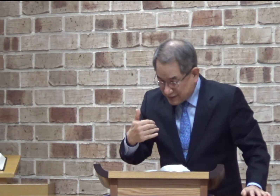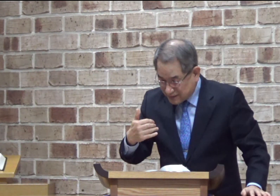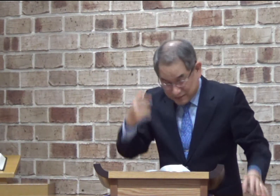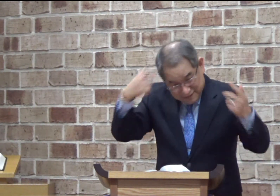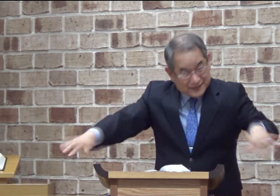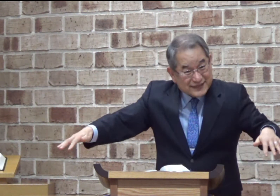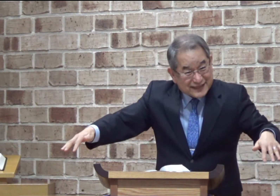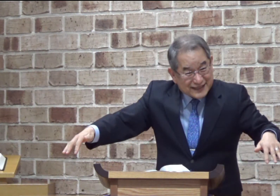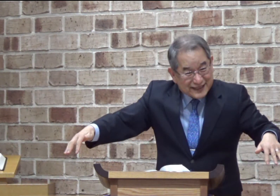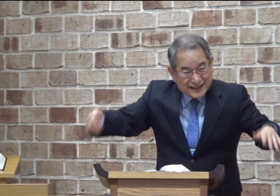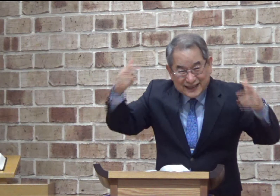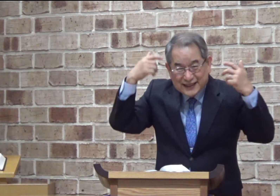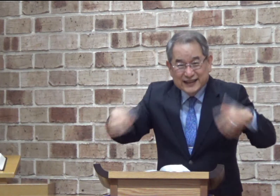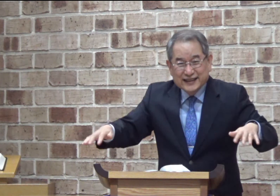다윗을 위로했습니다.